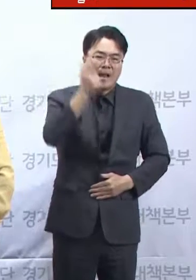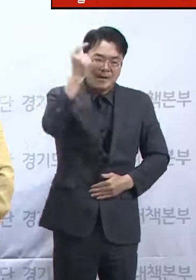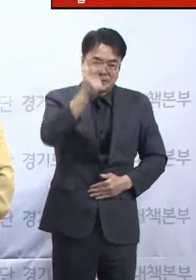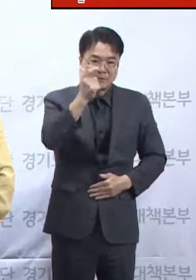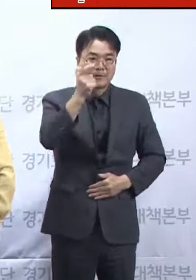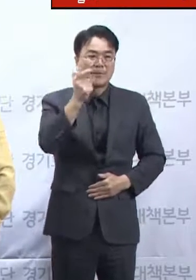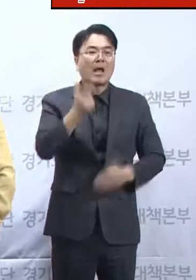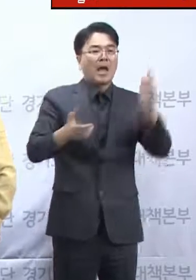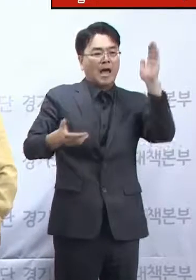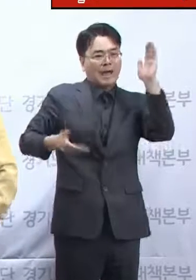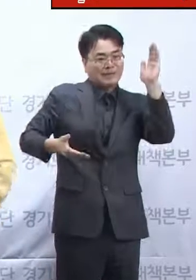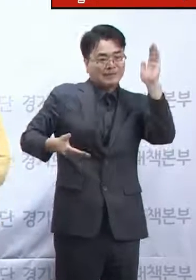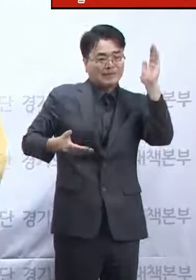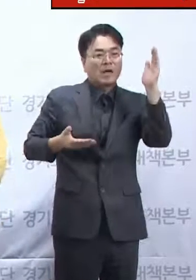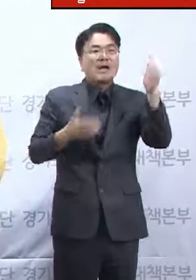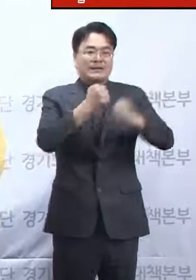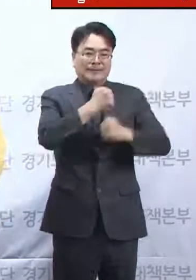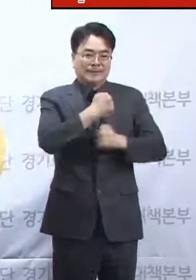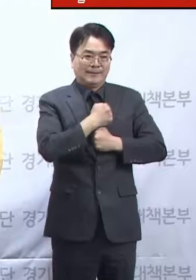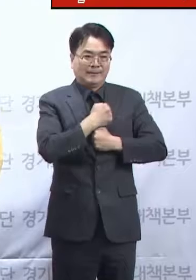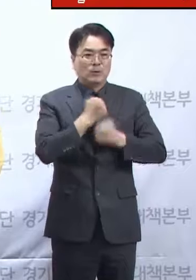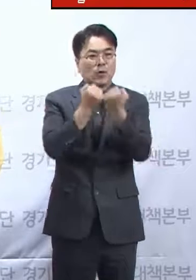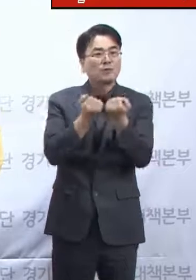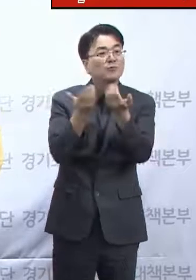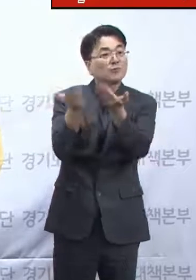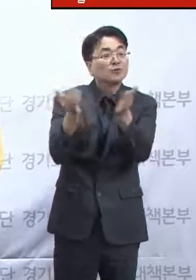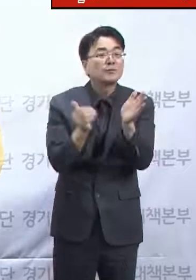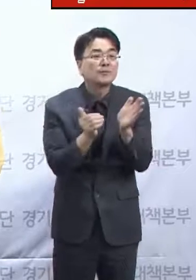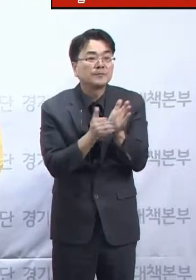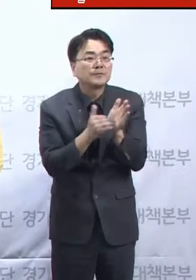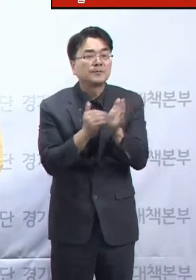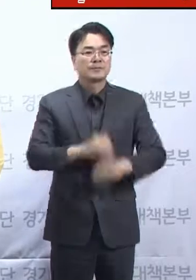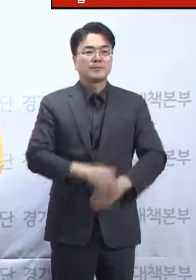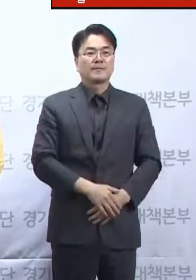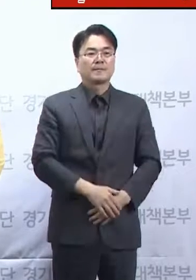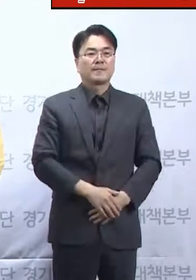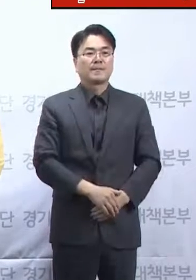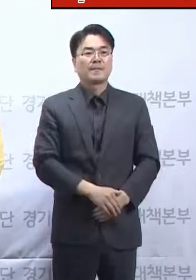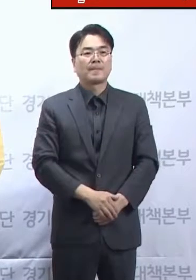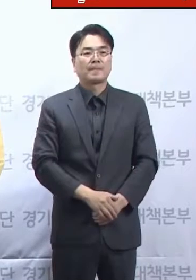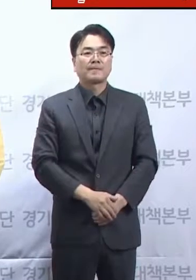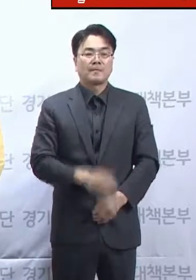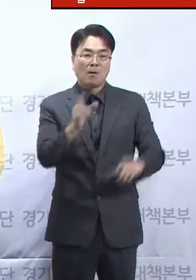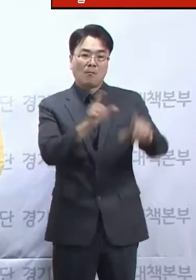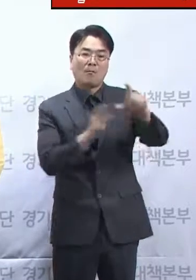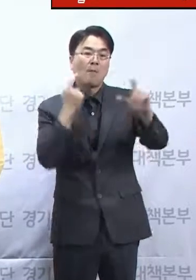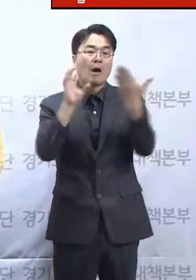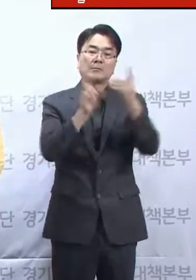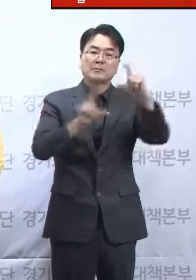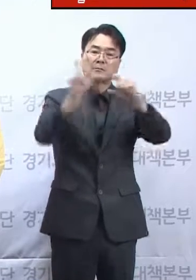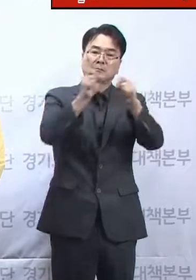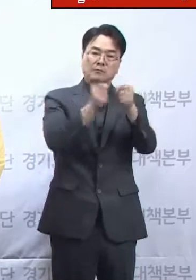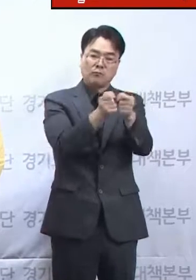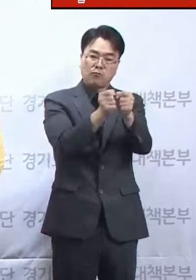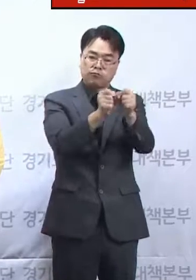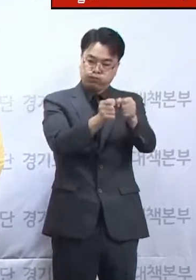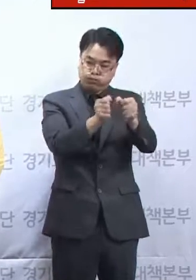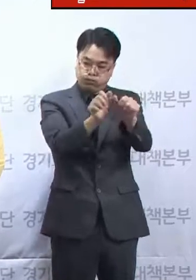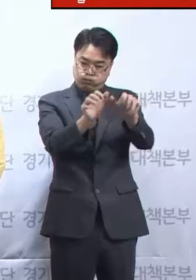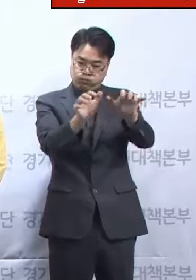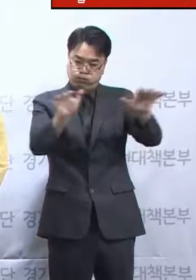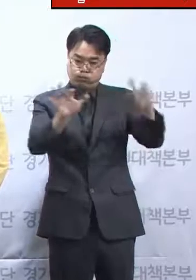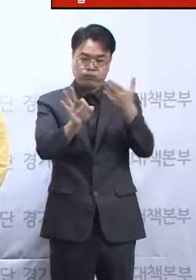아이들로 하여금 이 수칙을 지키도록 말씀을 드렸고요. 앞으로 더 이것이 확산되게 되면 다른